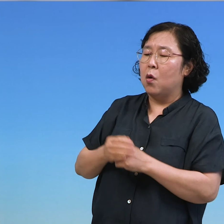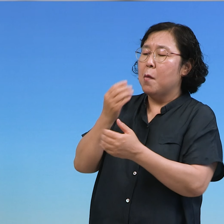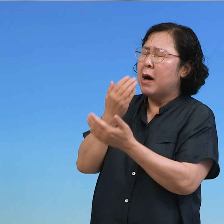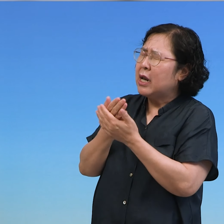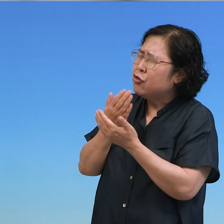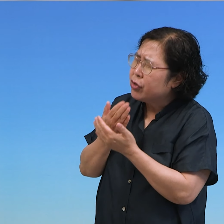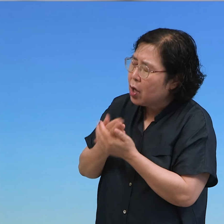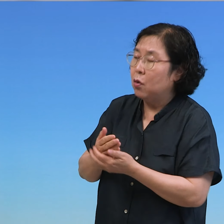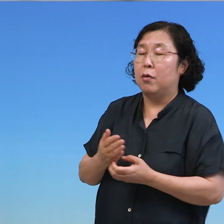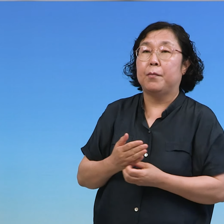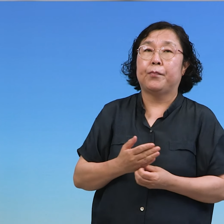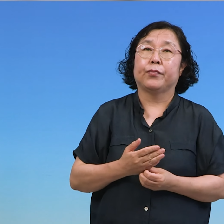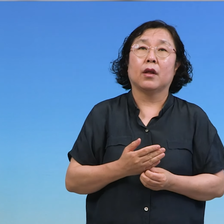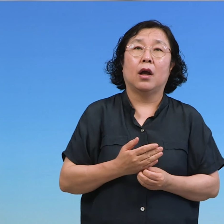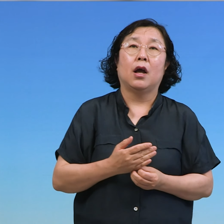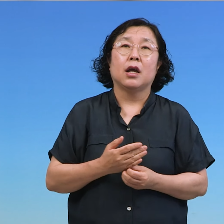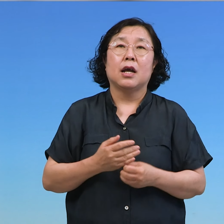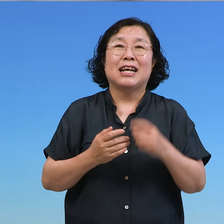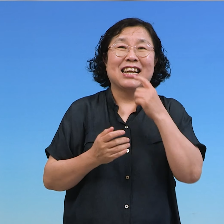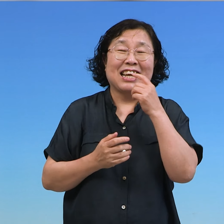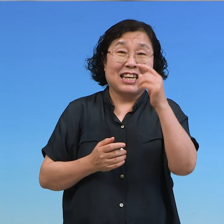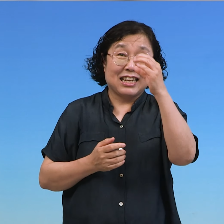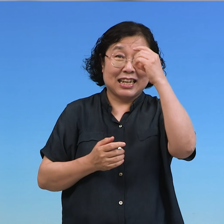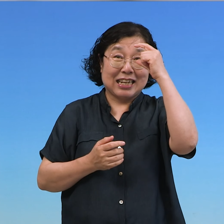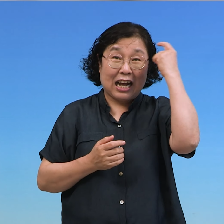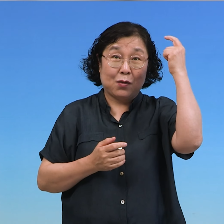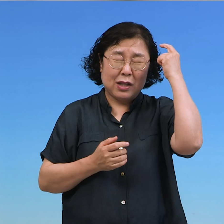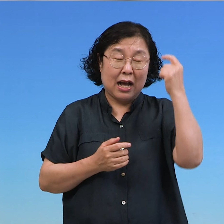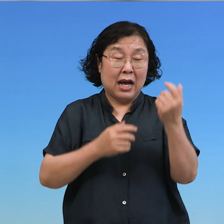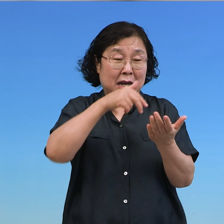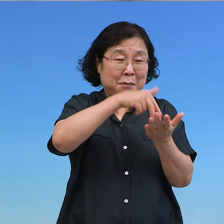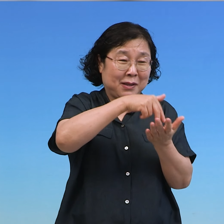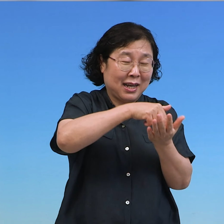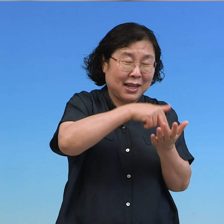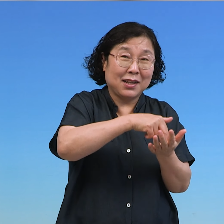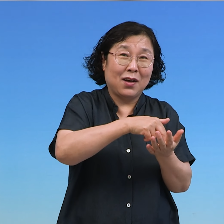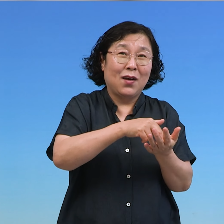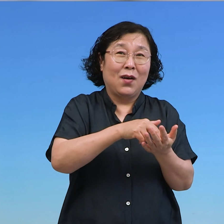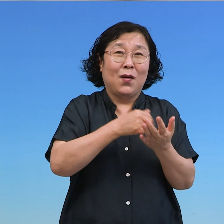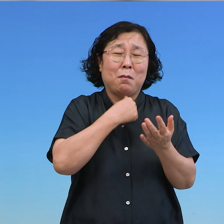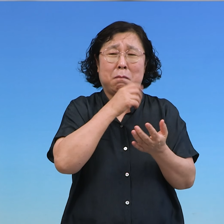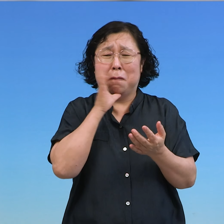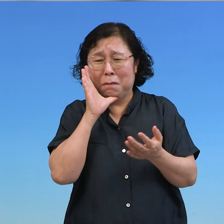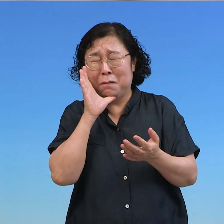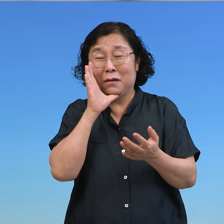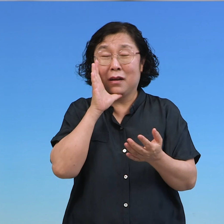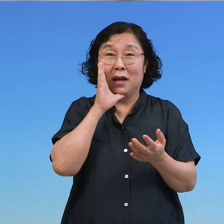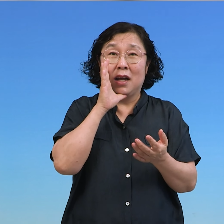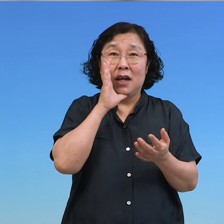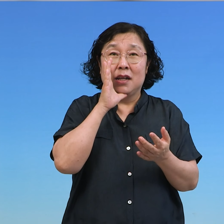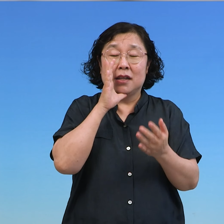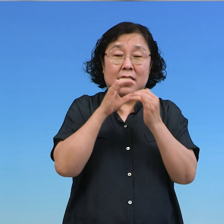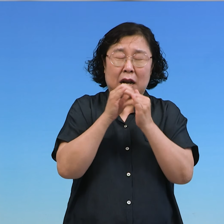젊은 간호사 입장에서 연세가 89세나 되신 어른에게